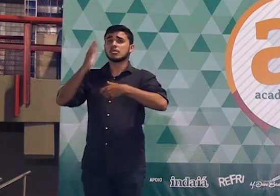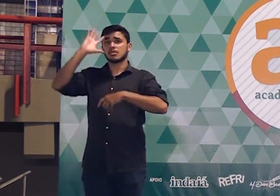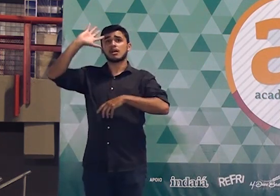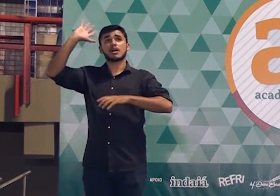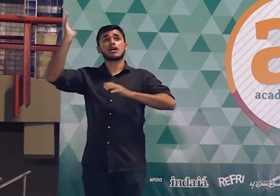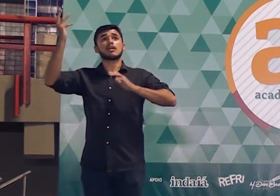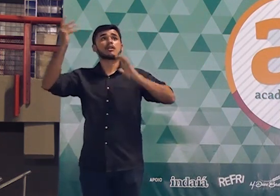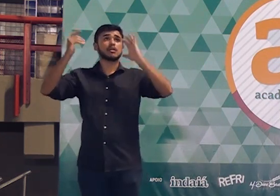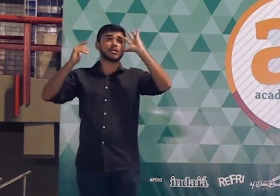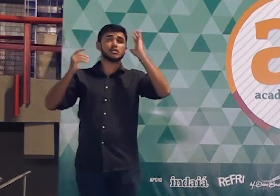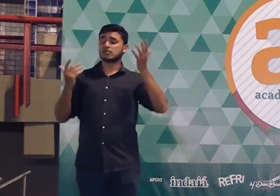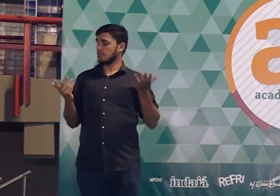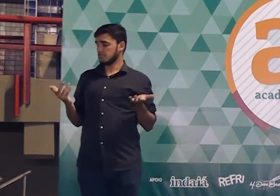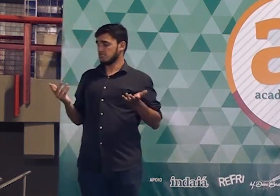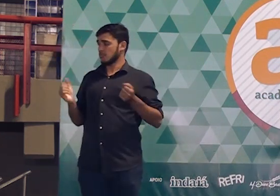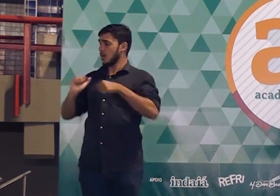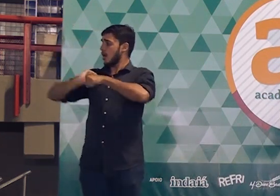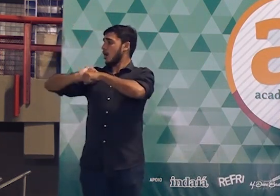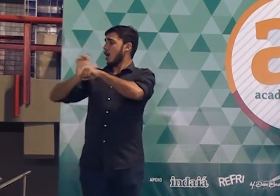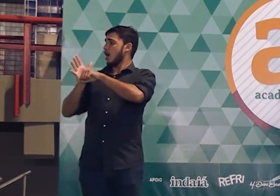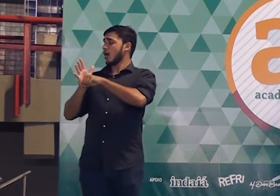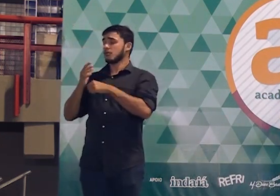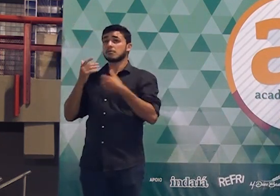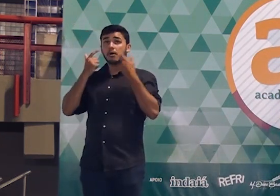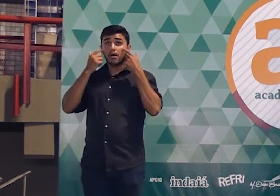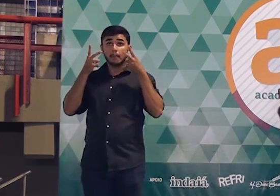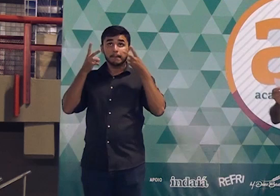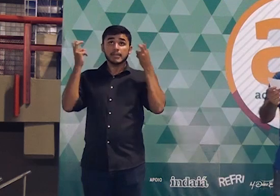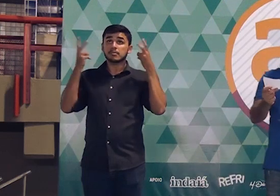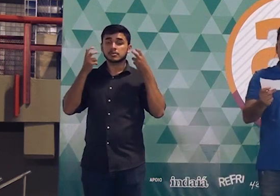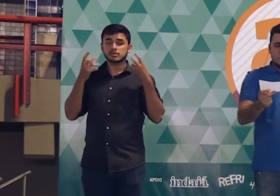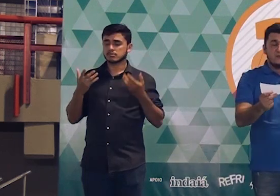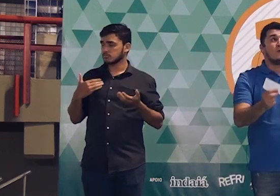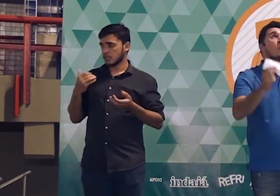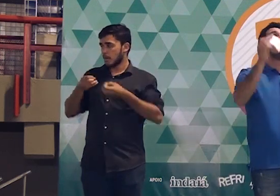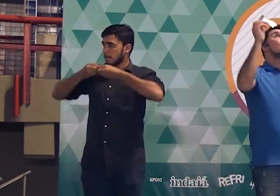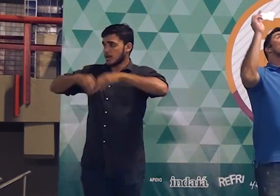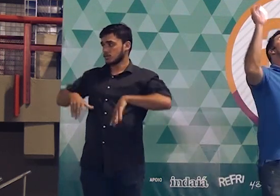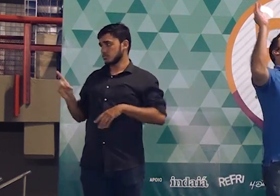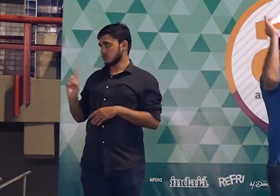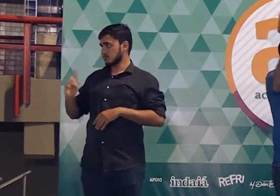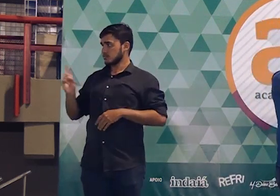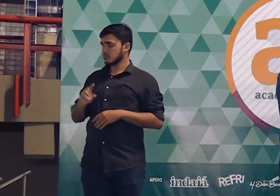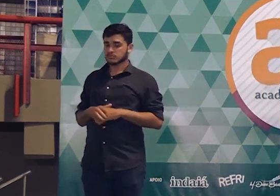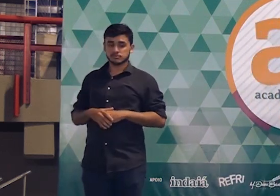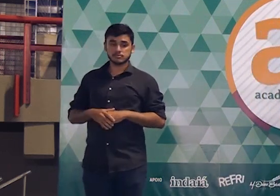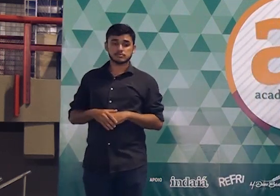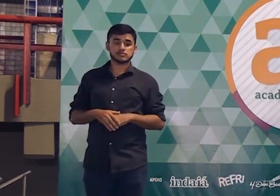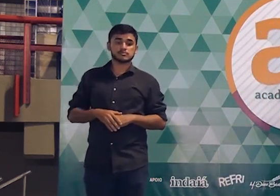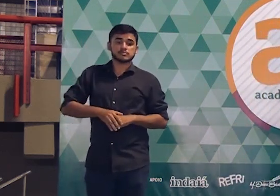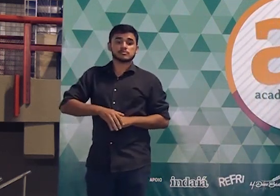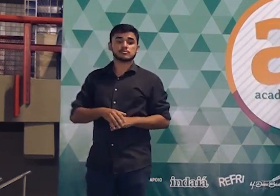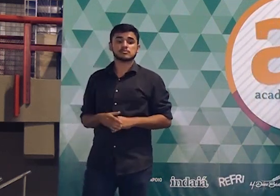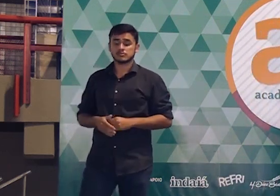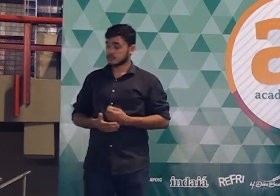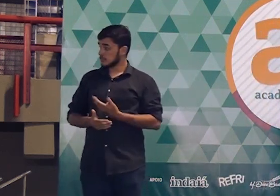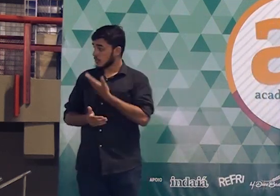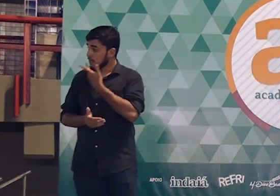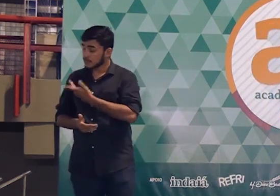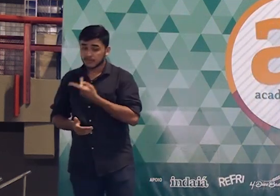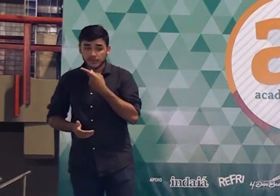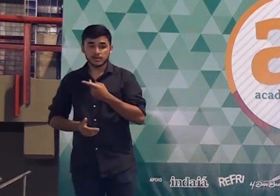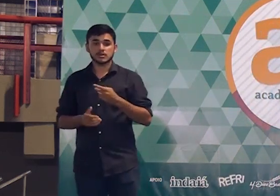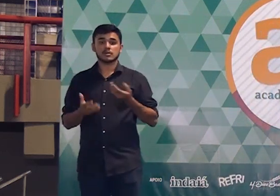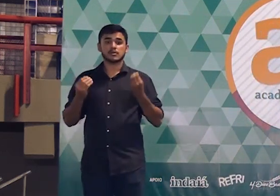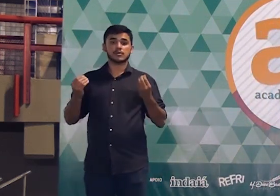É desse jeito, tá? Você pode chamar o Lucas do Espírito Santo, por favor. Lucas, do Espírito Santo, desça, filho,